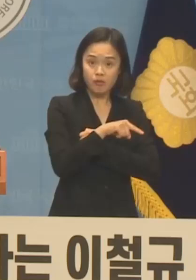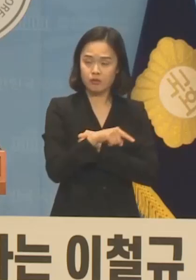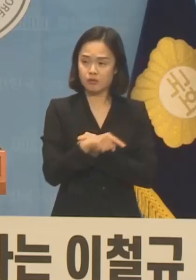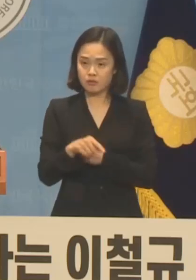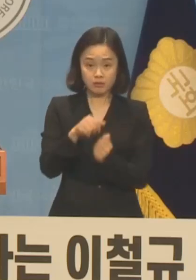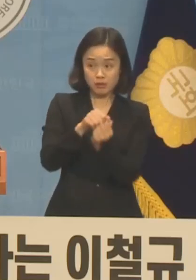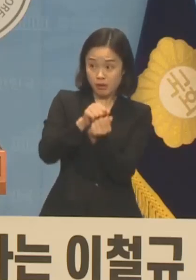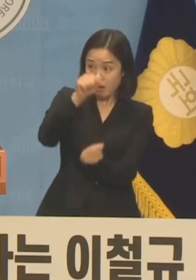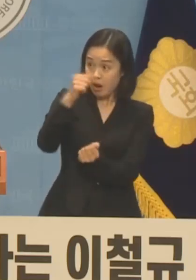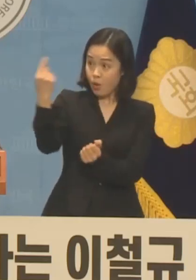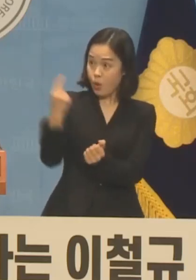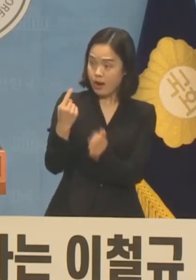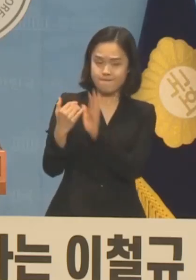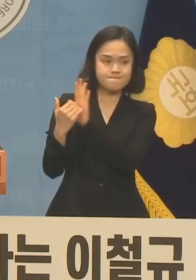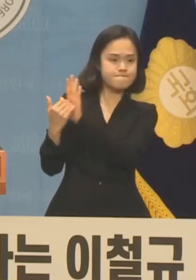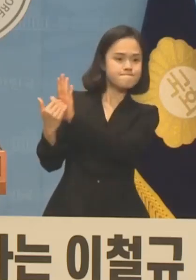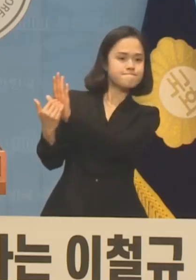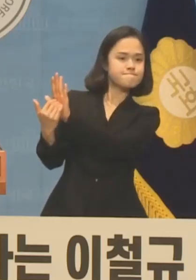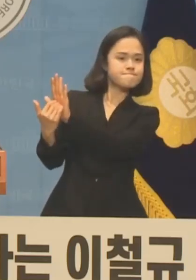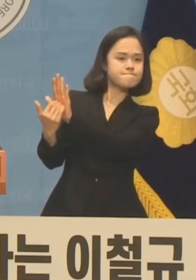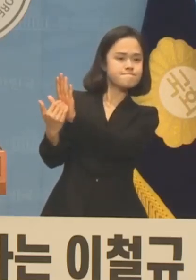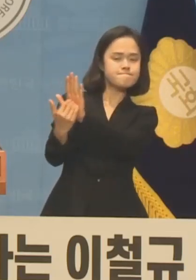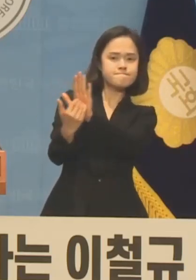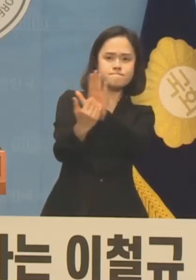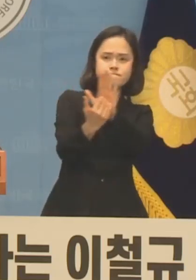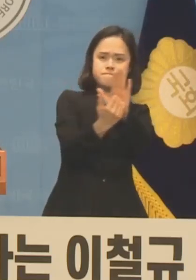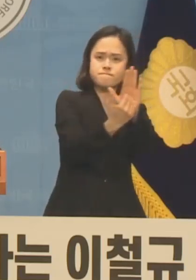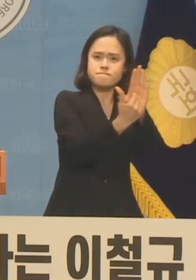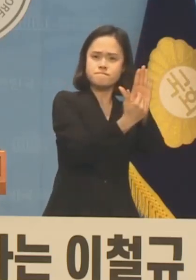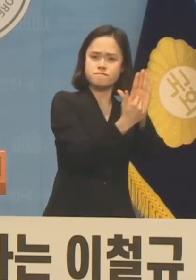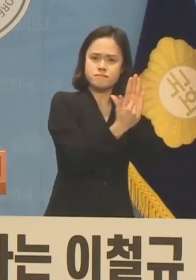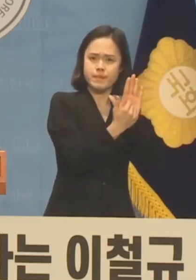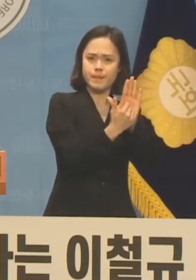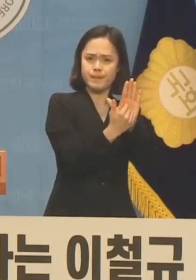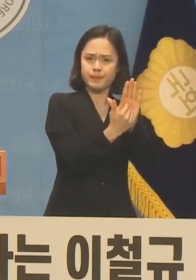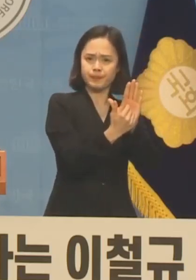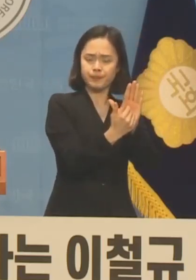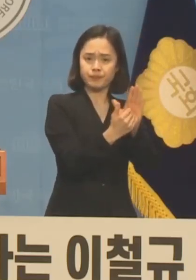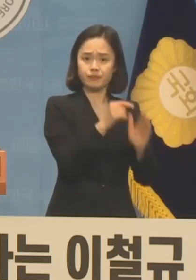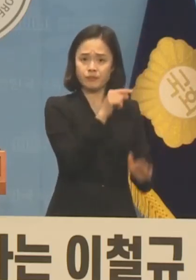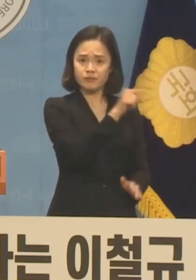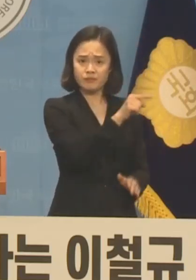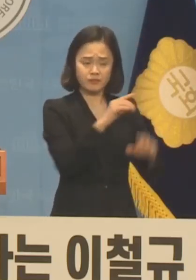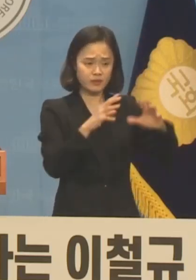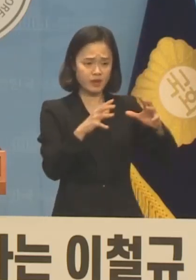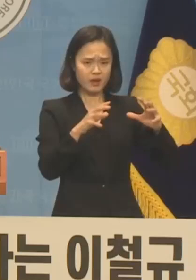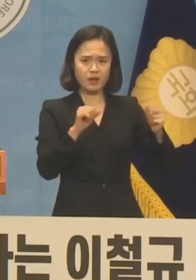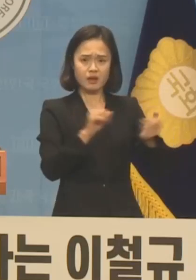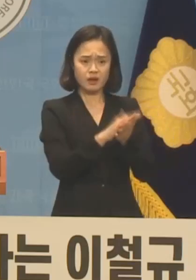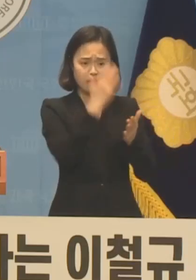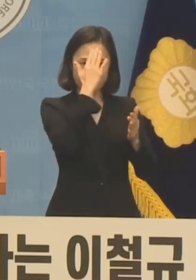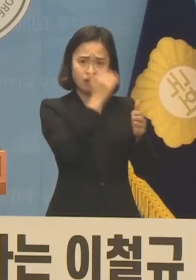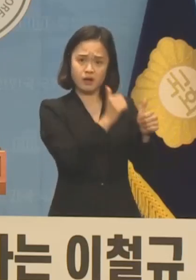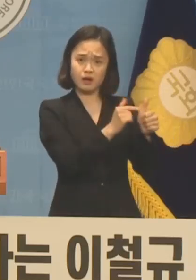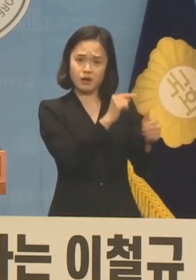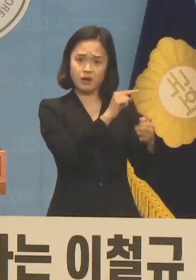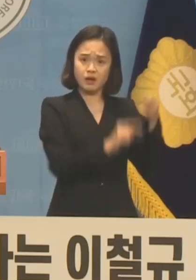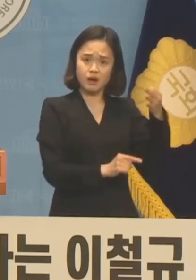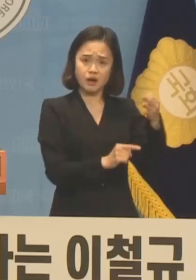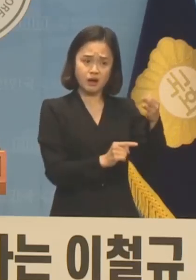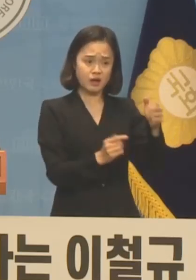집행이라는 공무집행을 불가하게 관저 앞에서 가로막고 내란 수괴죄 피의자 윤석열에 대한 체포영장을